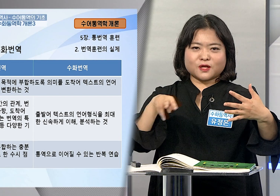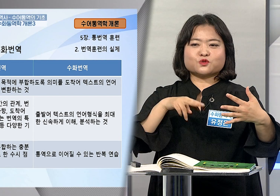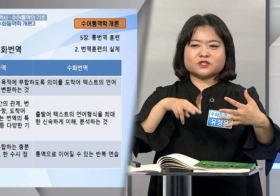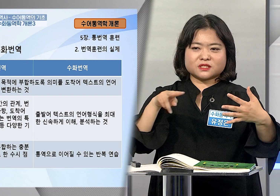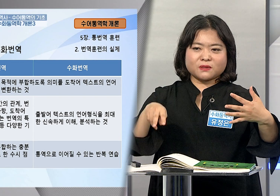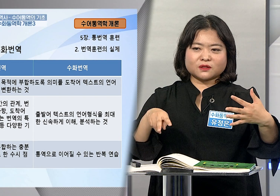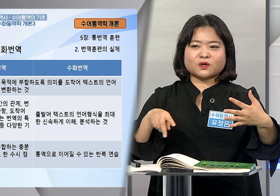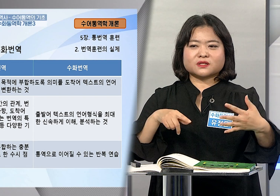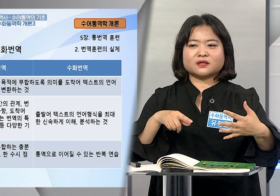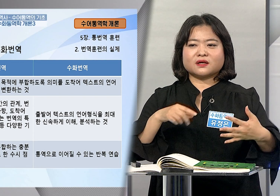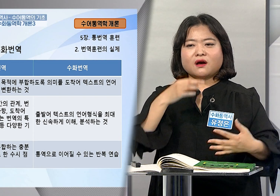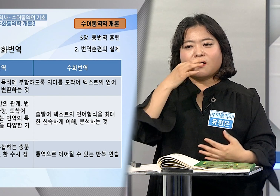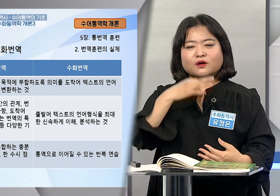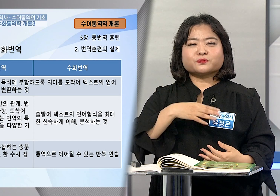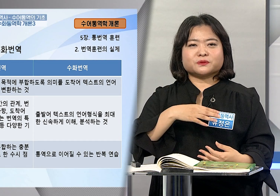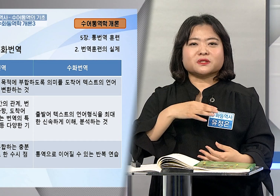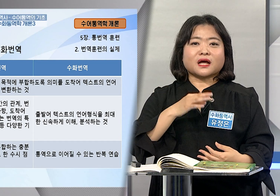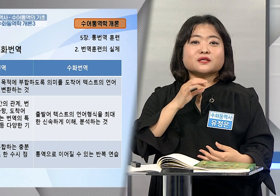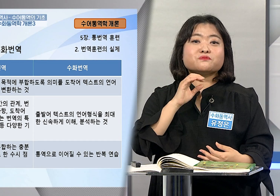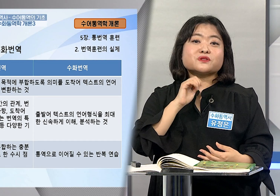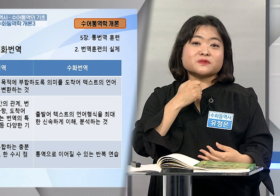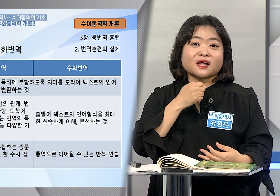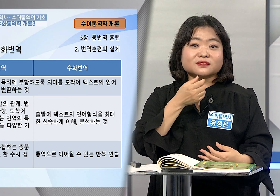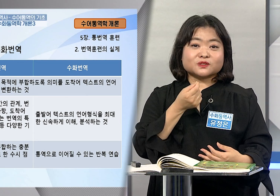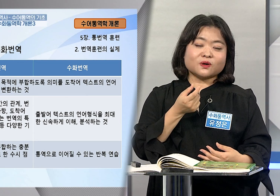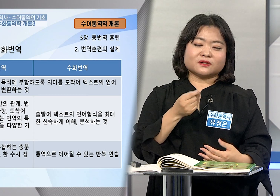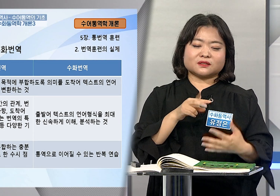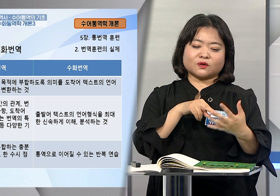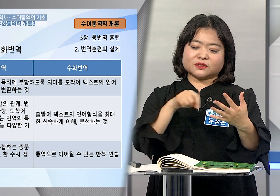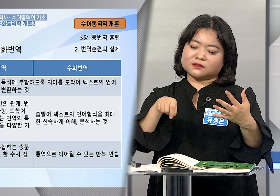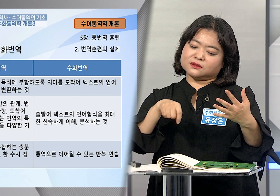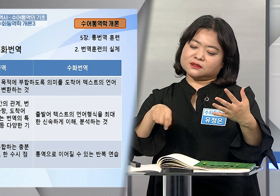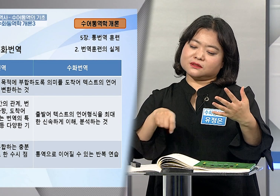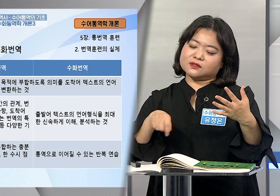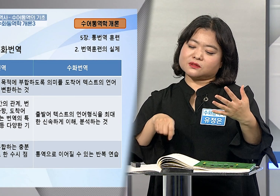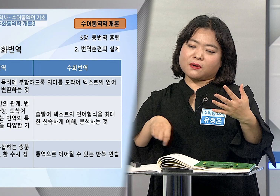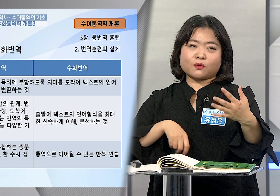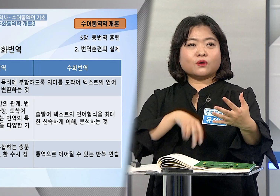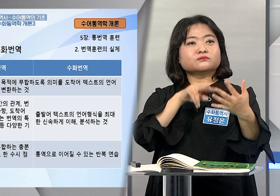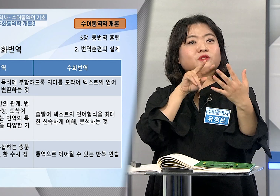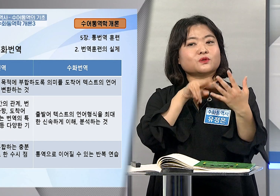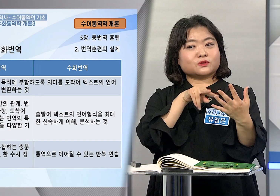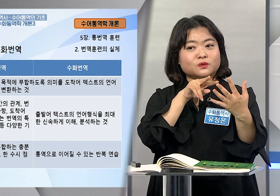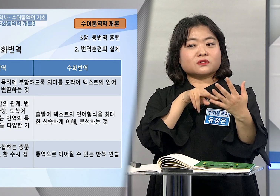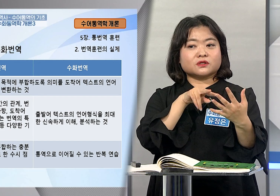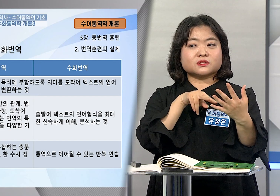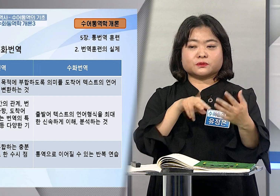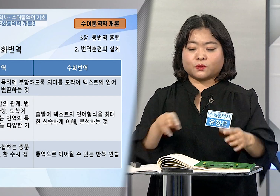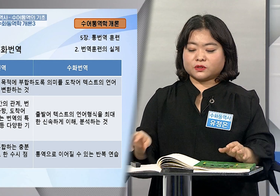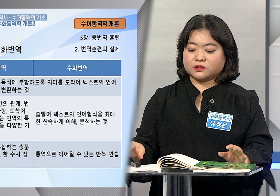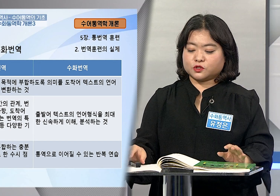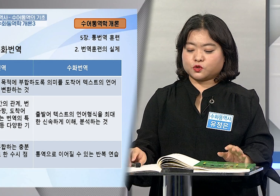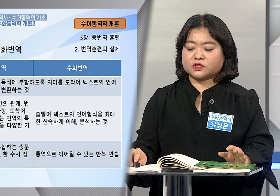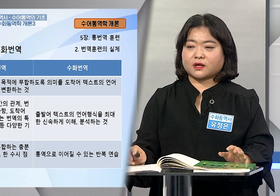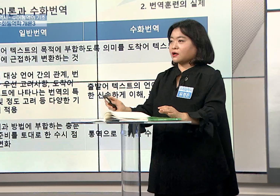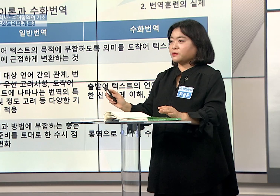수 있지만 굉장히 어렵습니다. 힘듭니다. 그렇죠? 그래서 어쨌든 쓰는 연습하고 음성 연습으로 이어질 수